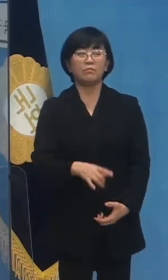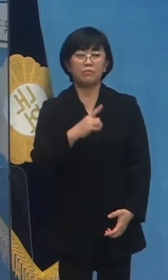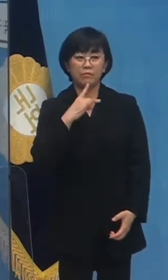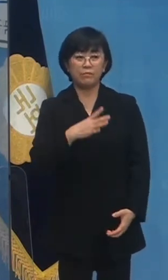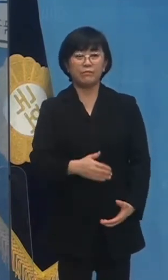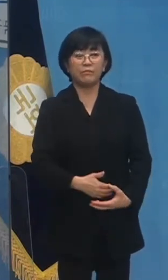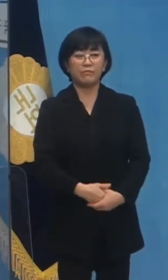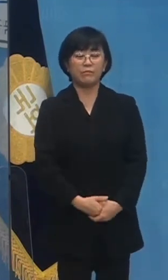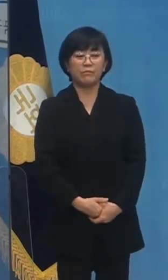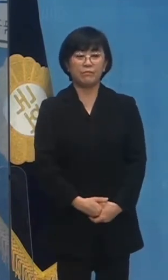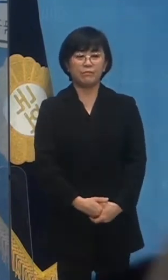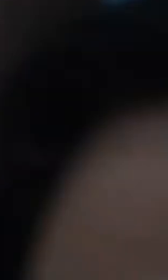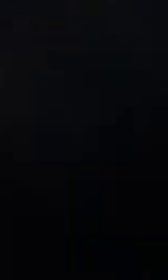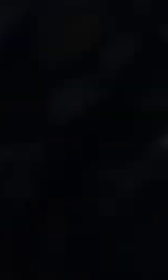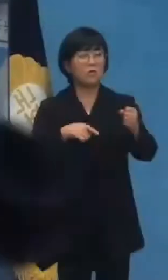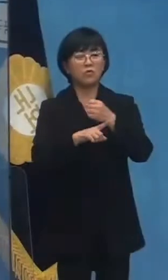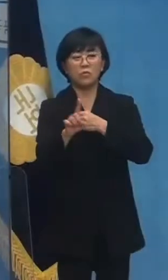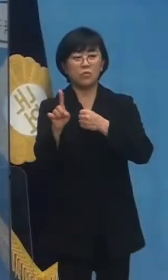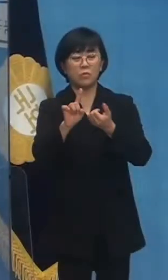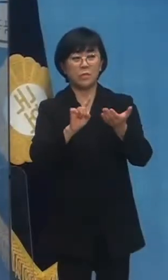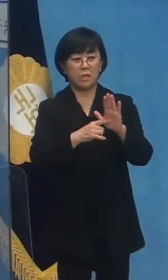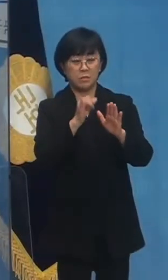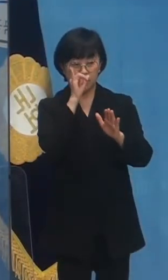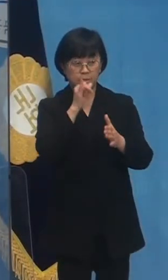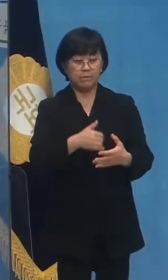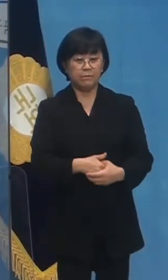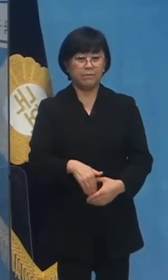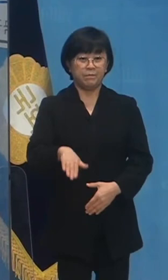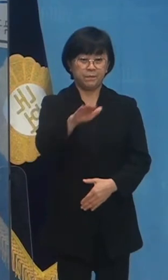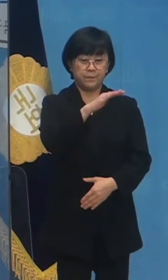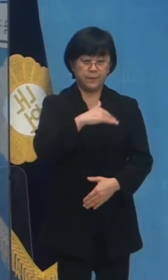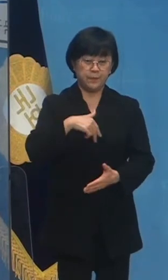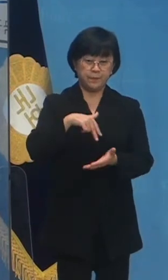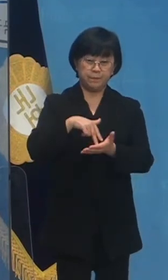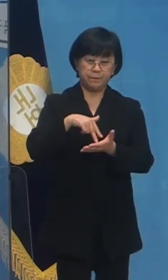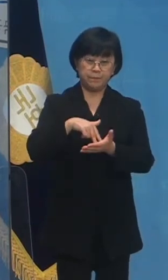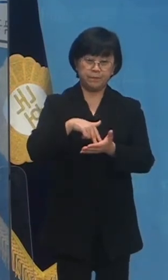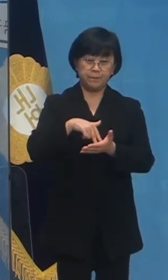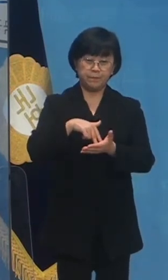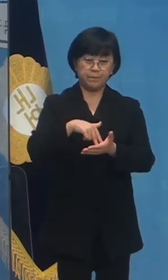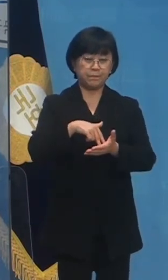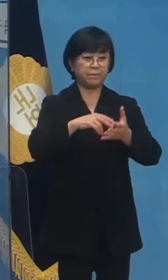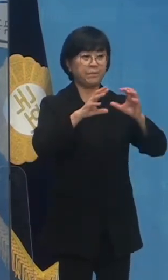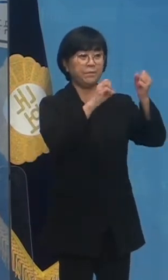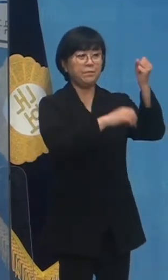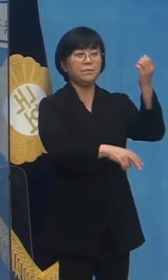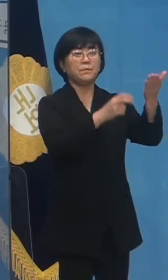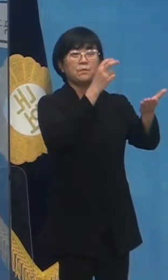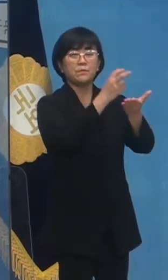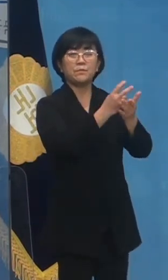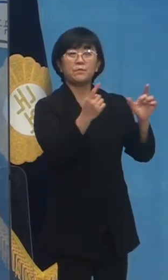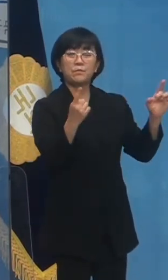불과합니다. 왜 이런 일이 벌어졌을까? 저희들은 헌법 개정이